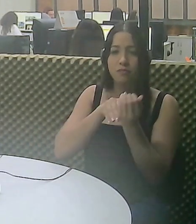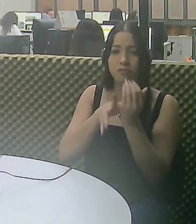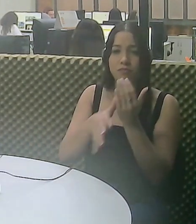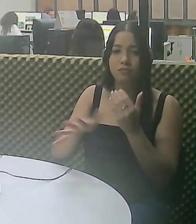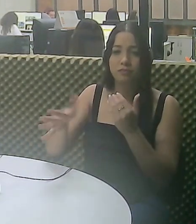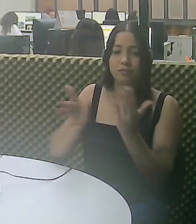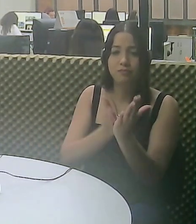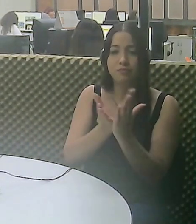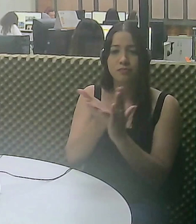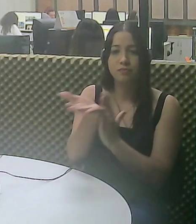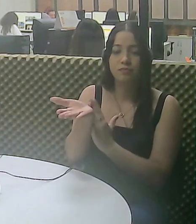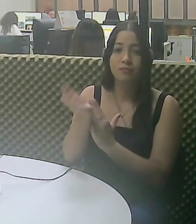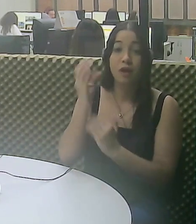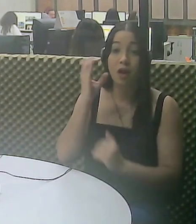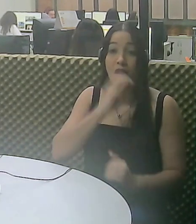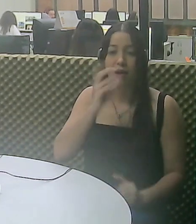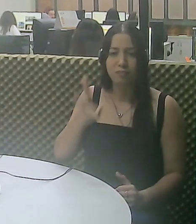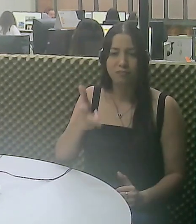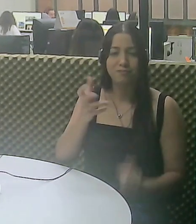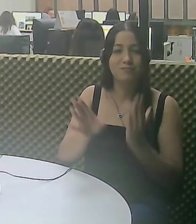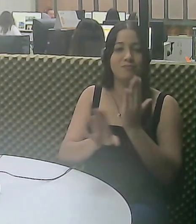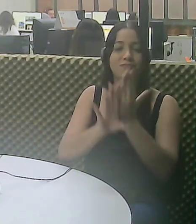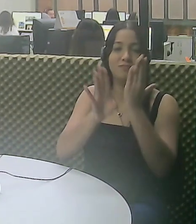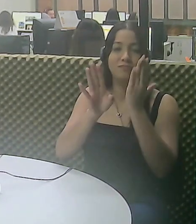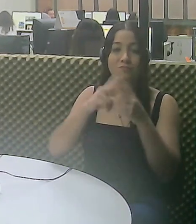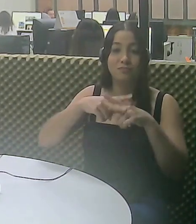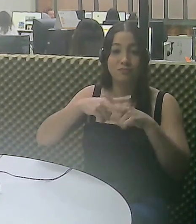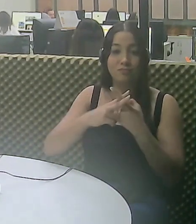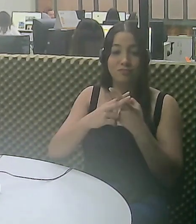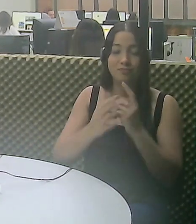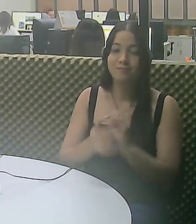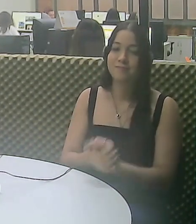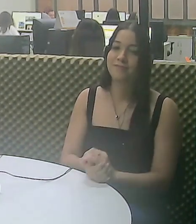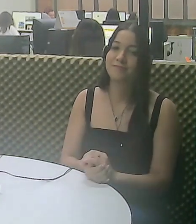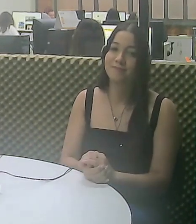reduzindo perdas devido à rapidez na descoberta e correção.